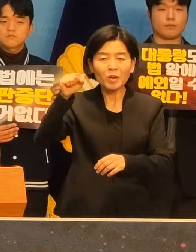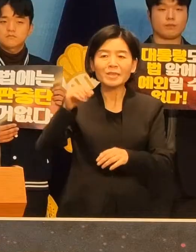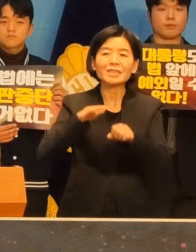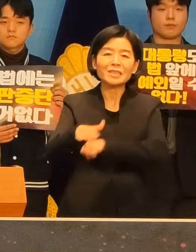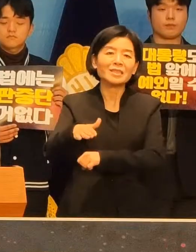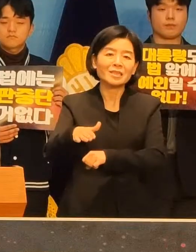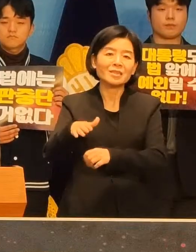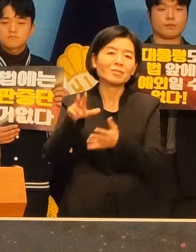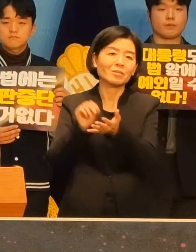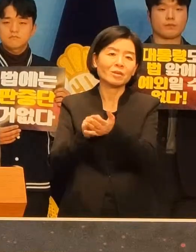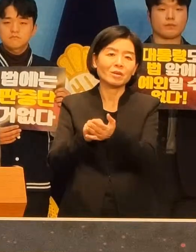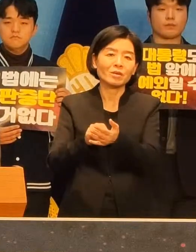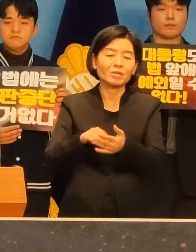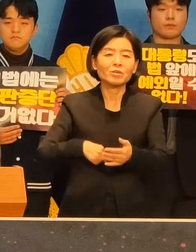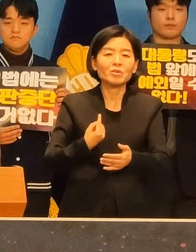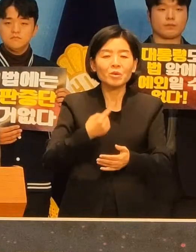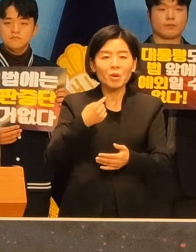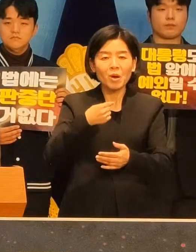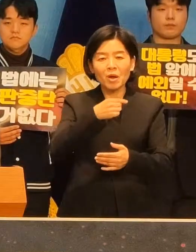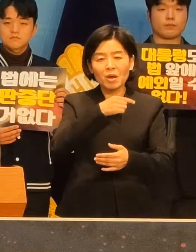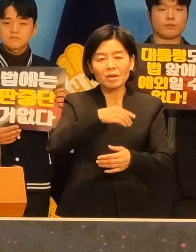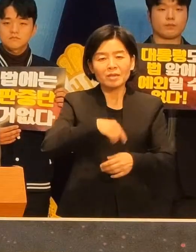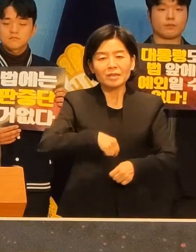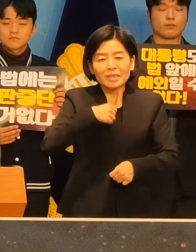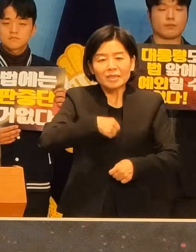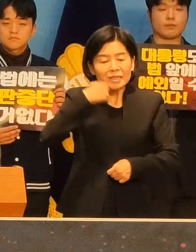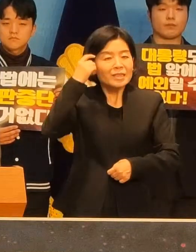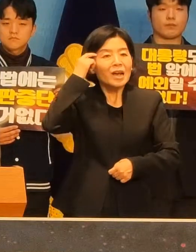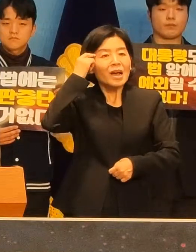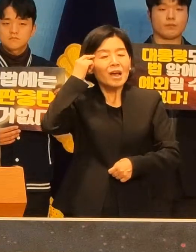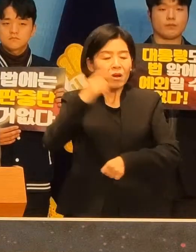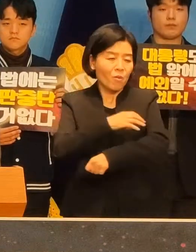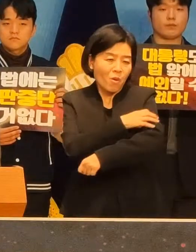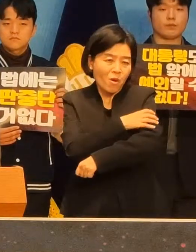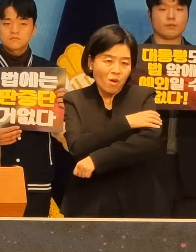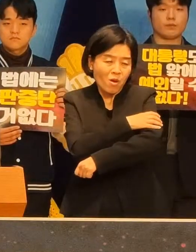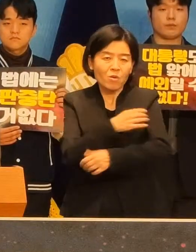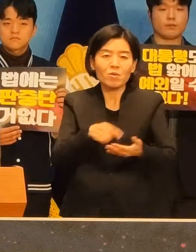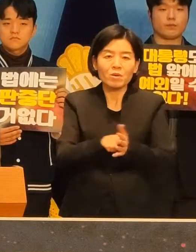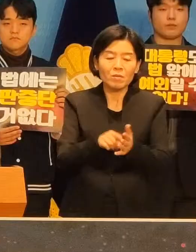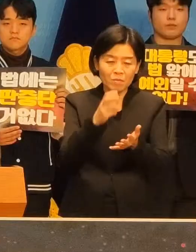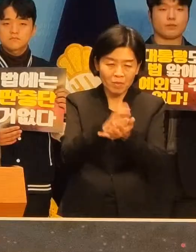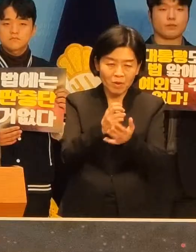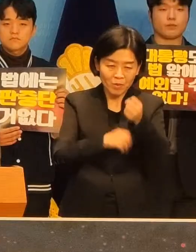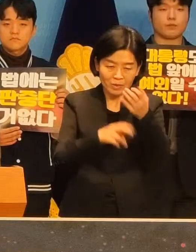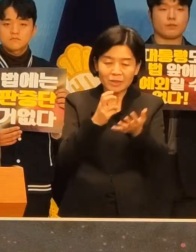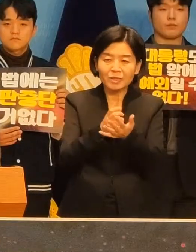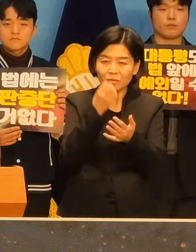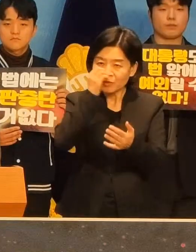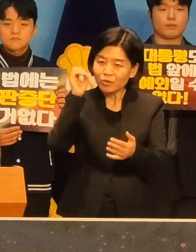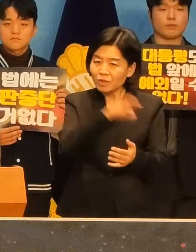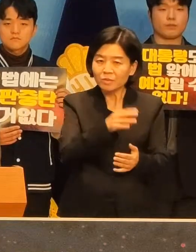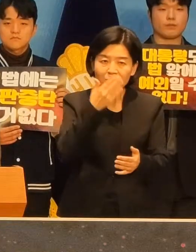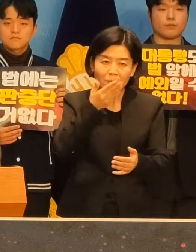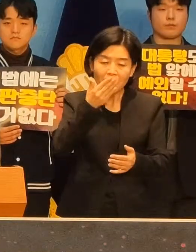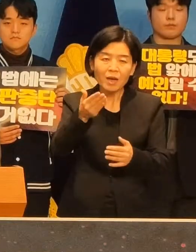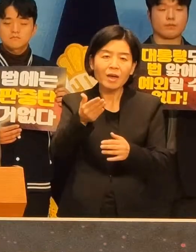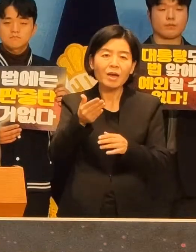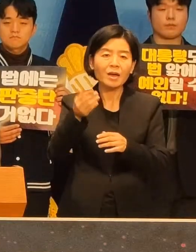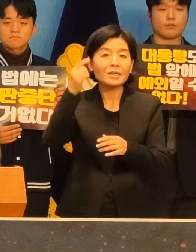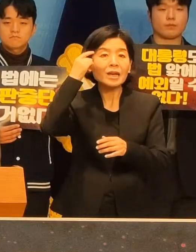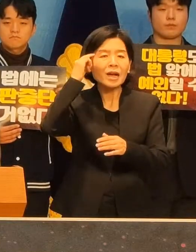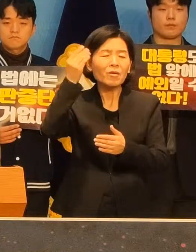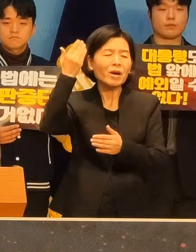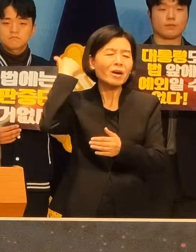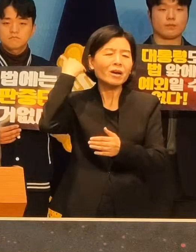자신들만의 그 대의라는 것들, 오직 권력을 위해서라면 법과 원칙도 무시할 수 있다는 그런 우리